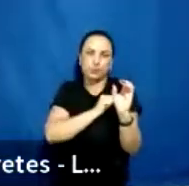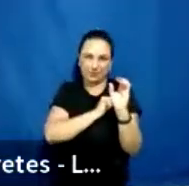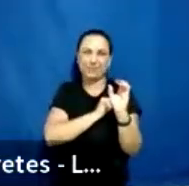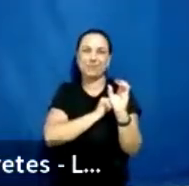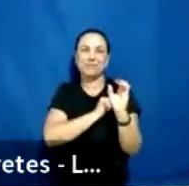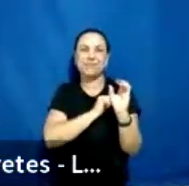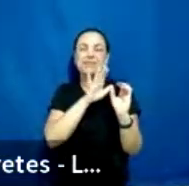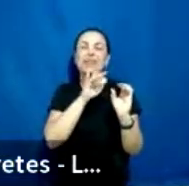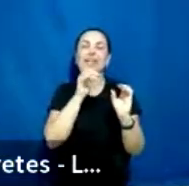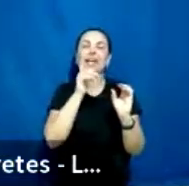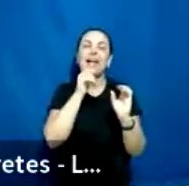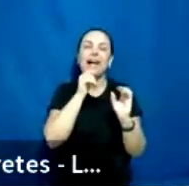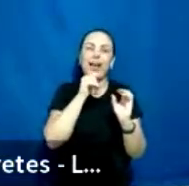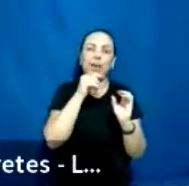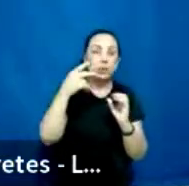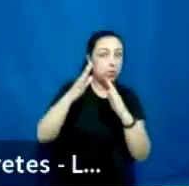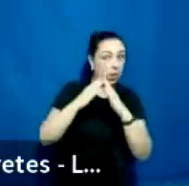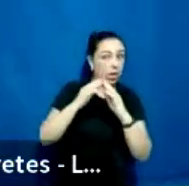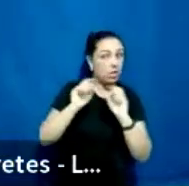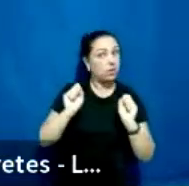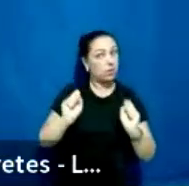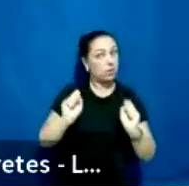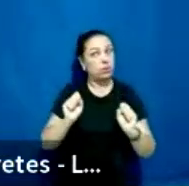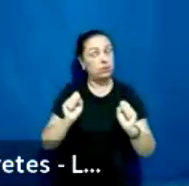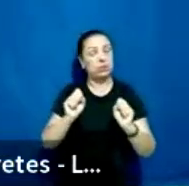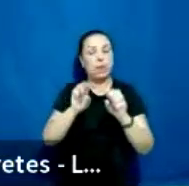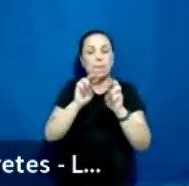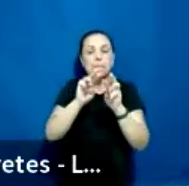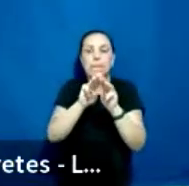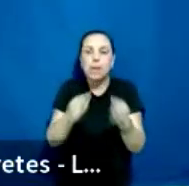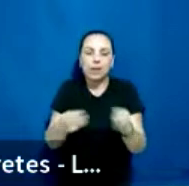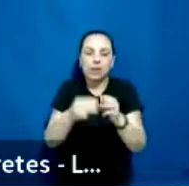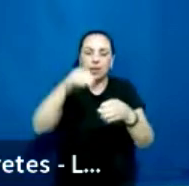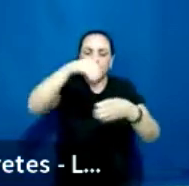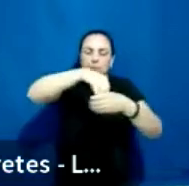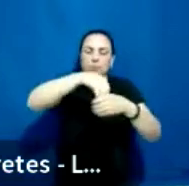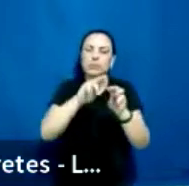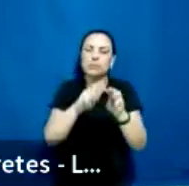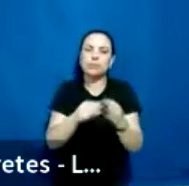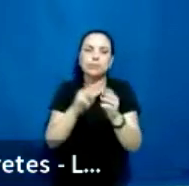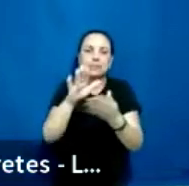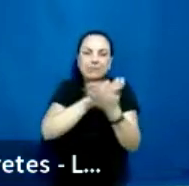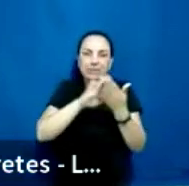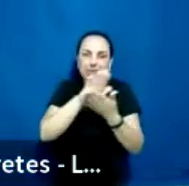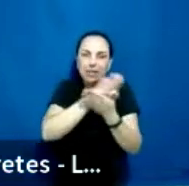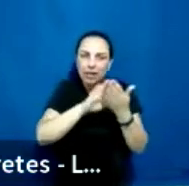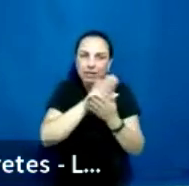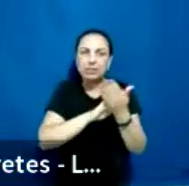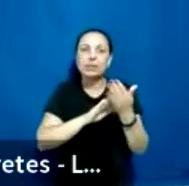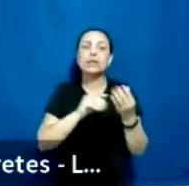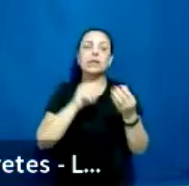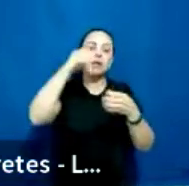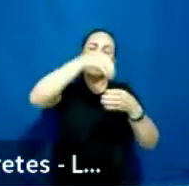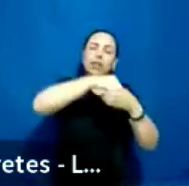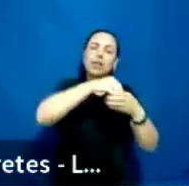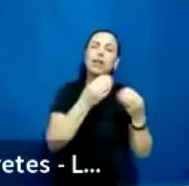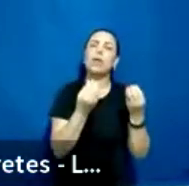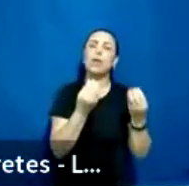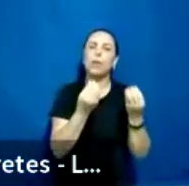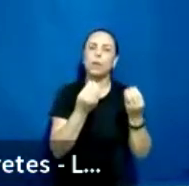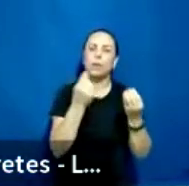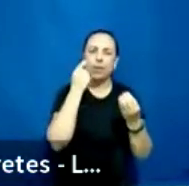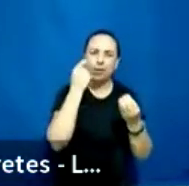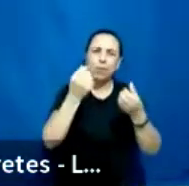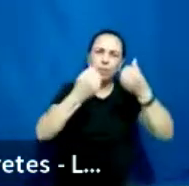quando a gente toma uma água sem o tratamento magnético. Ali a nossa água, ela está cheia de clusters, porque